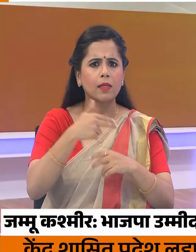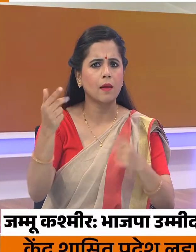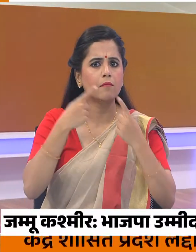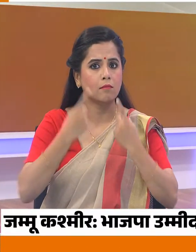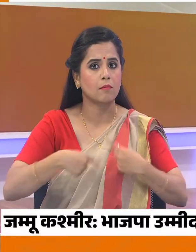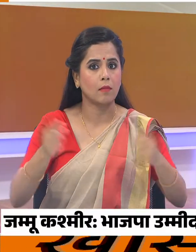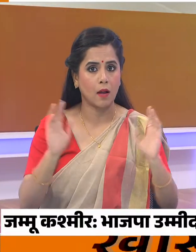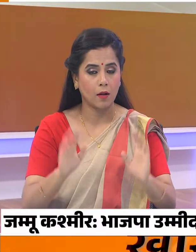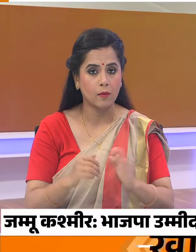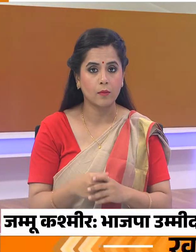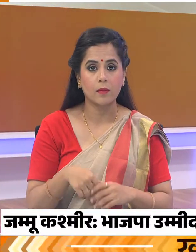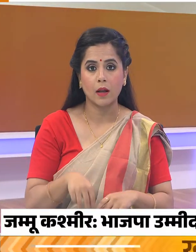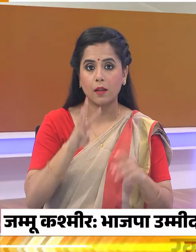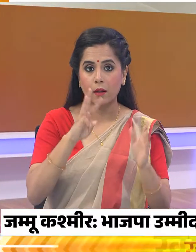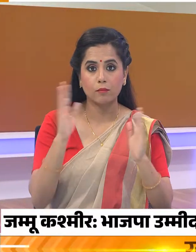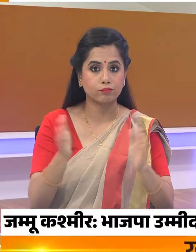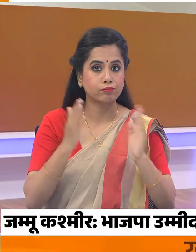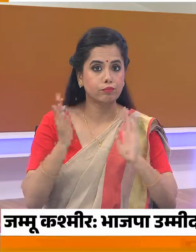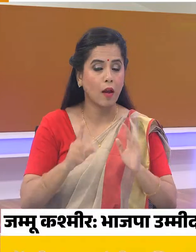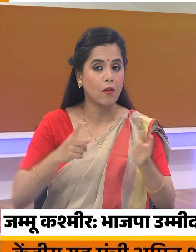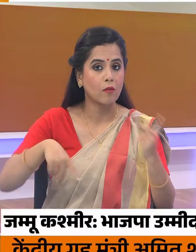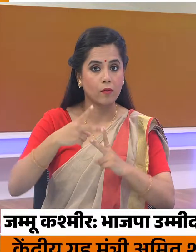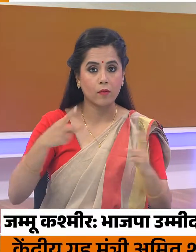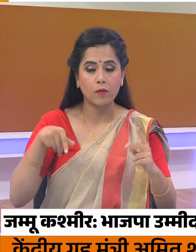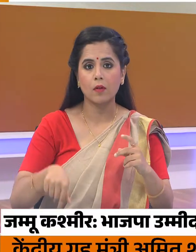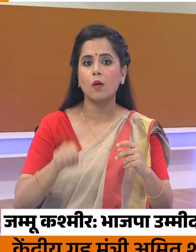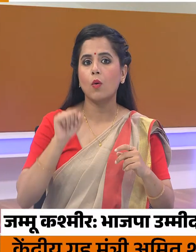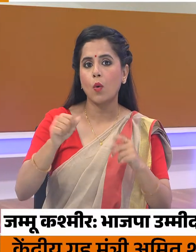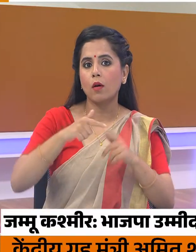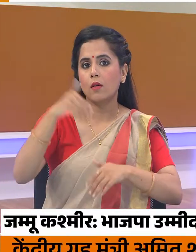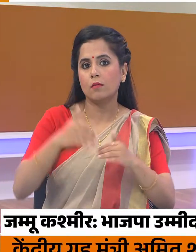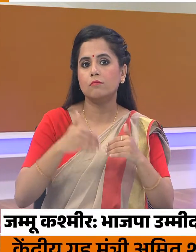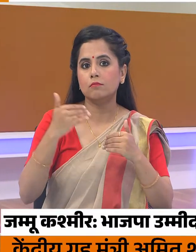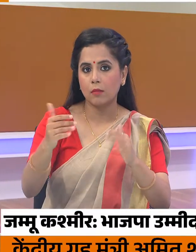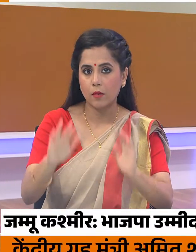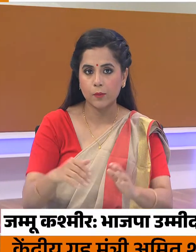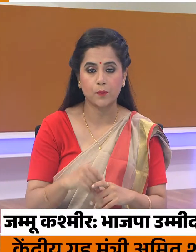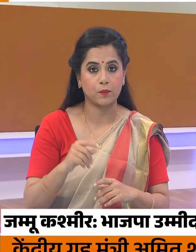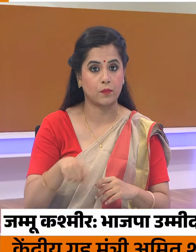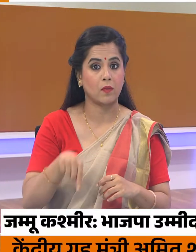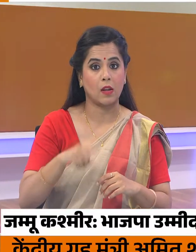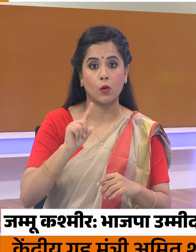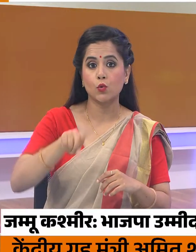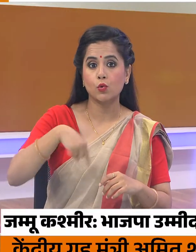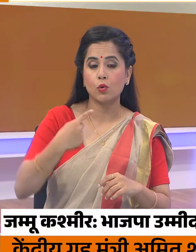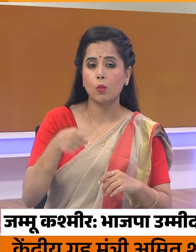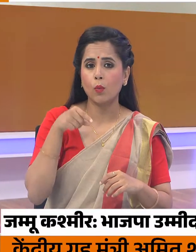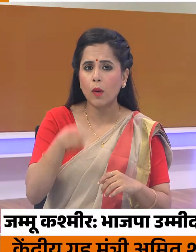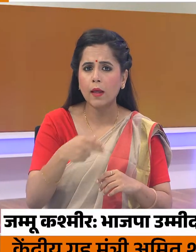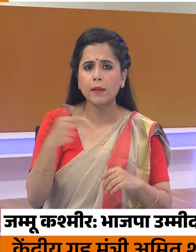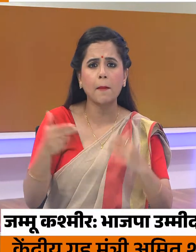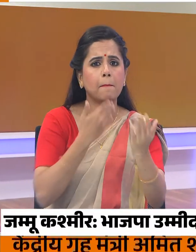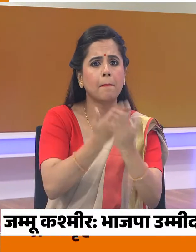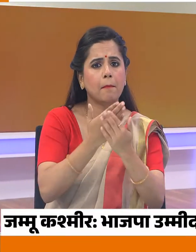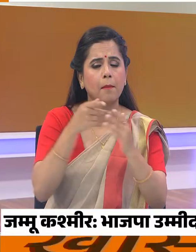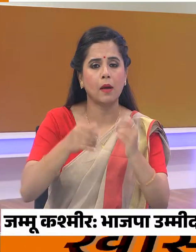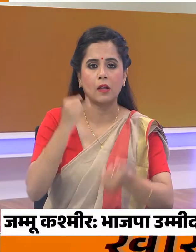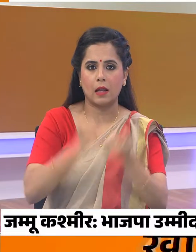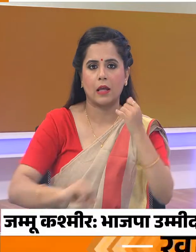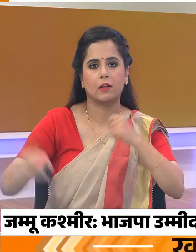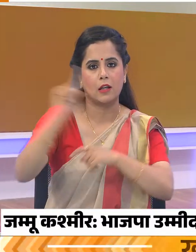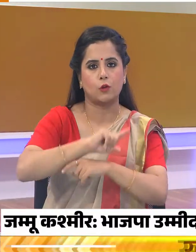ऐलान। 3 चरणों में होना है विधानसभा चुनाव। कल पहले चरण के नामांकन का अंतिम